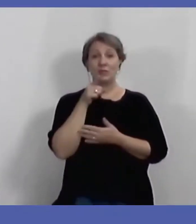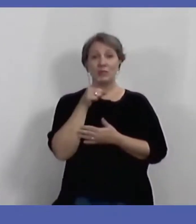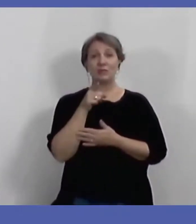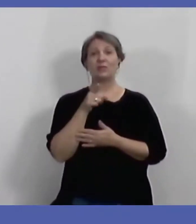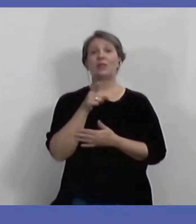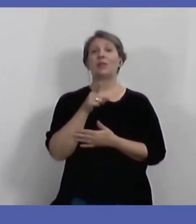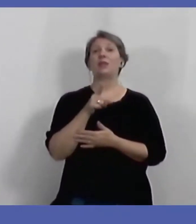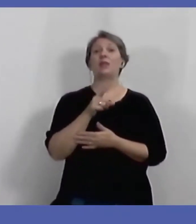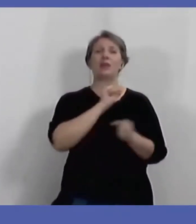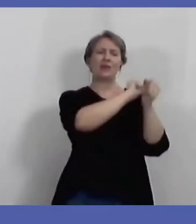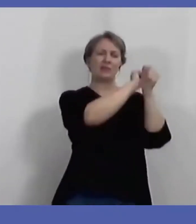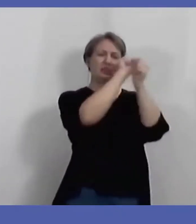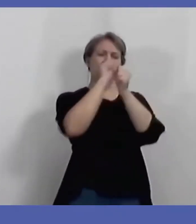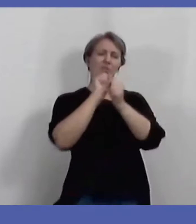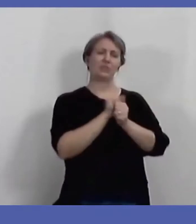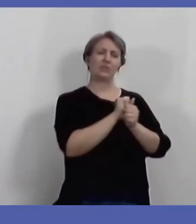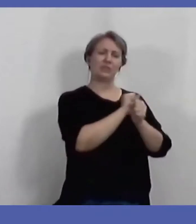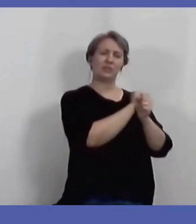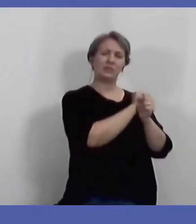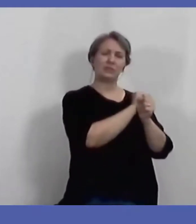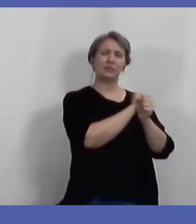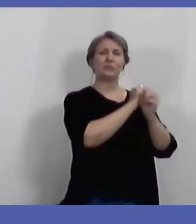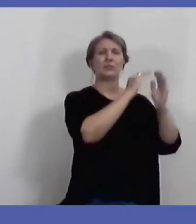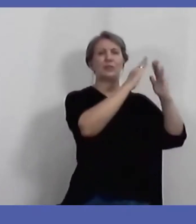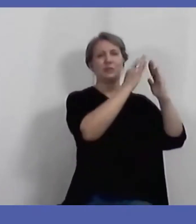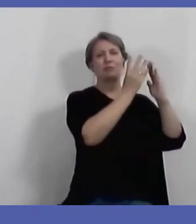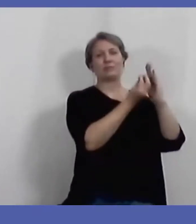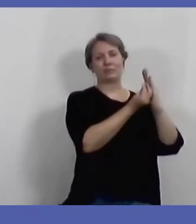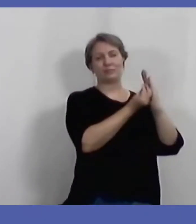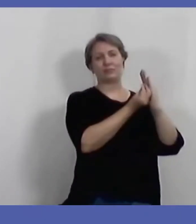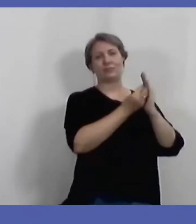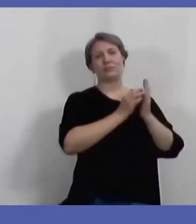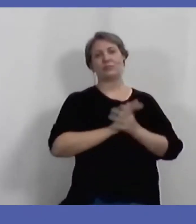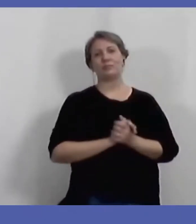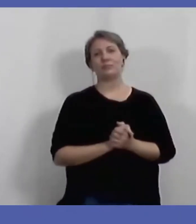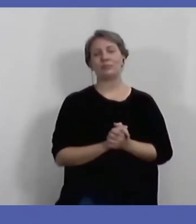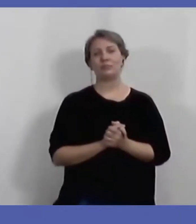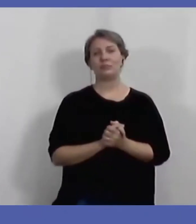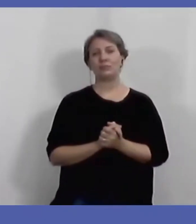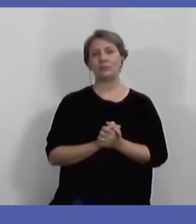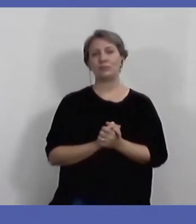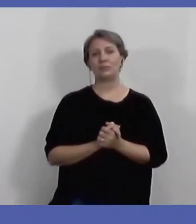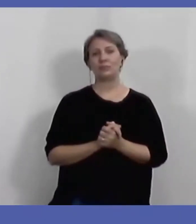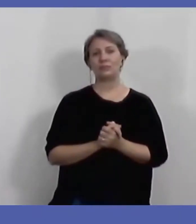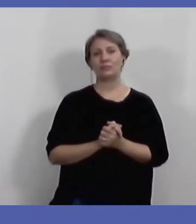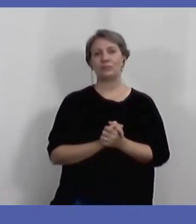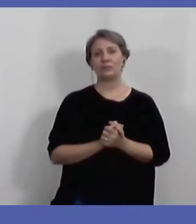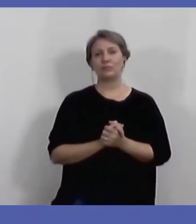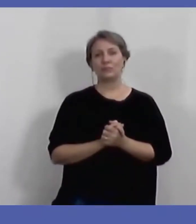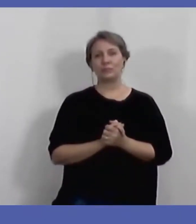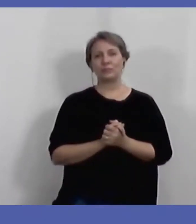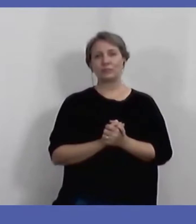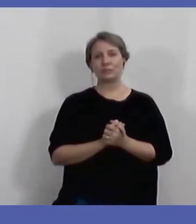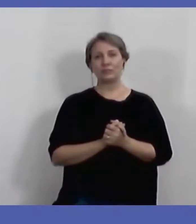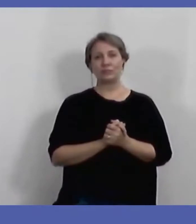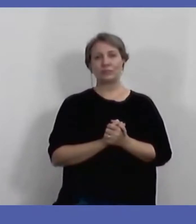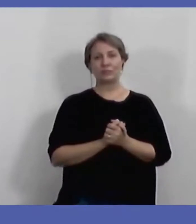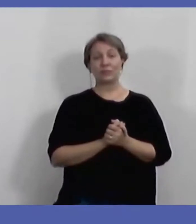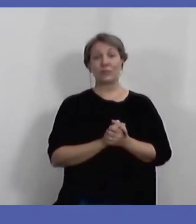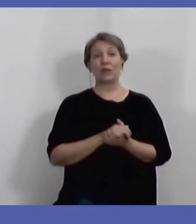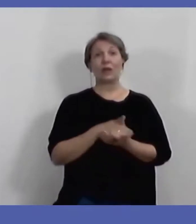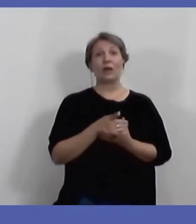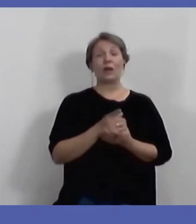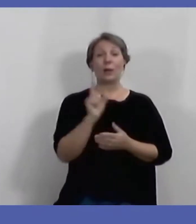Senhor Jesus. Aí, irmãos, você reparou para outra palavra aqui, que é as